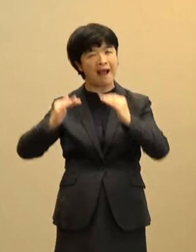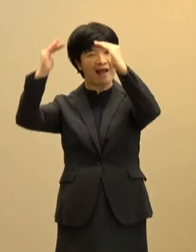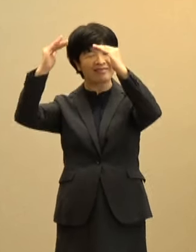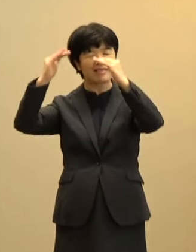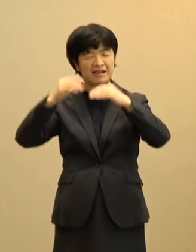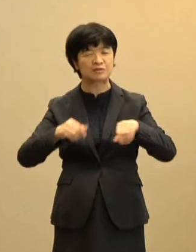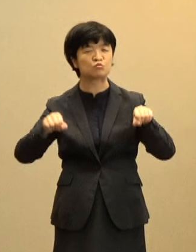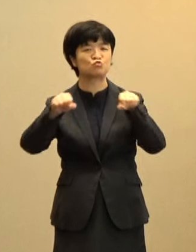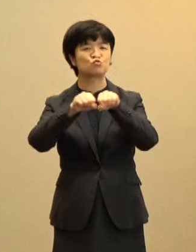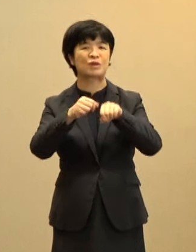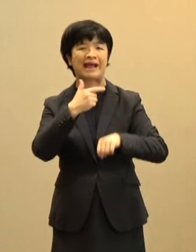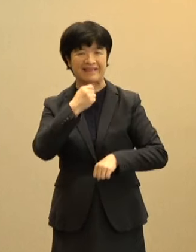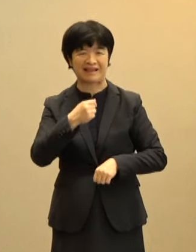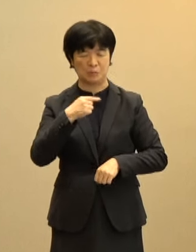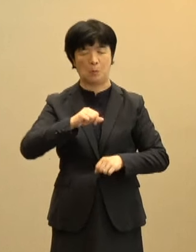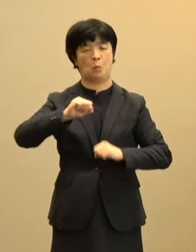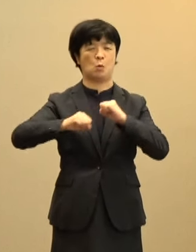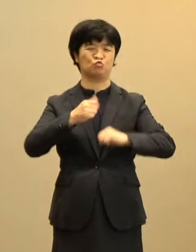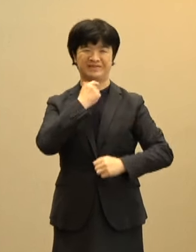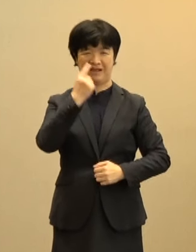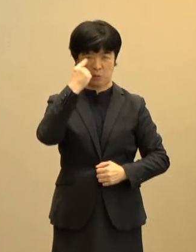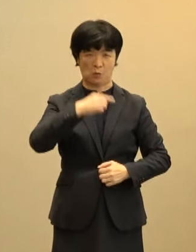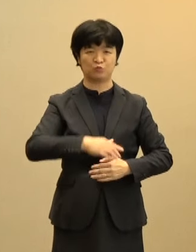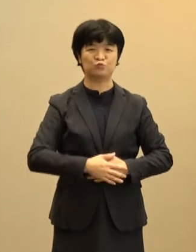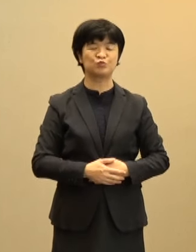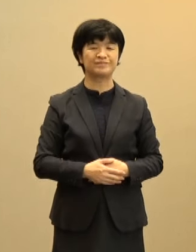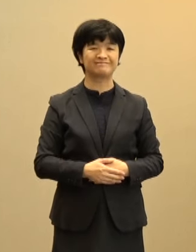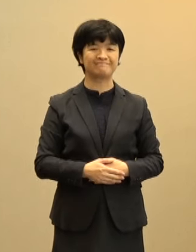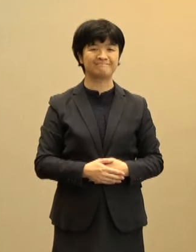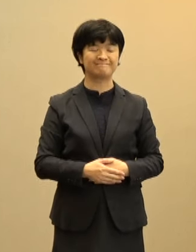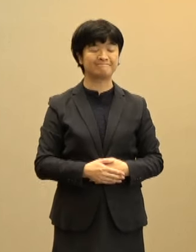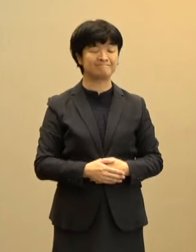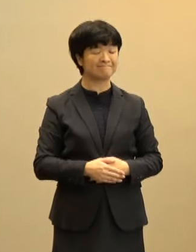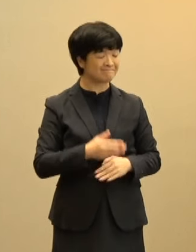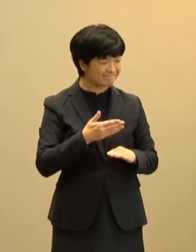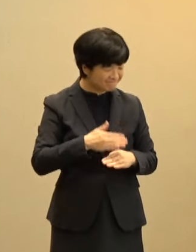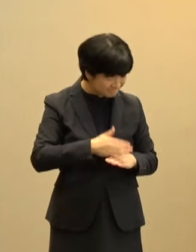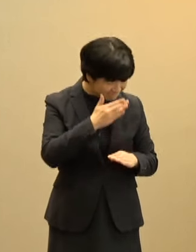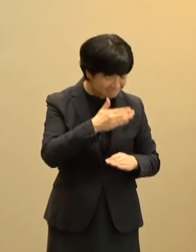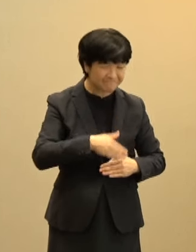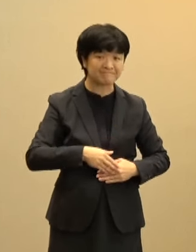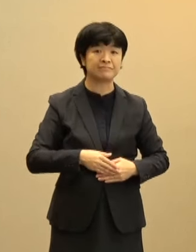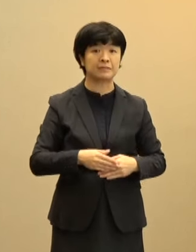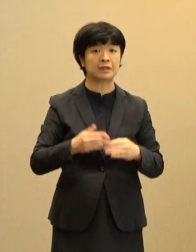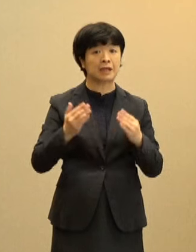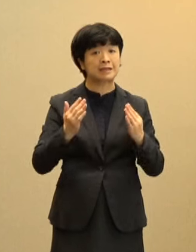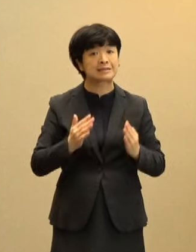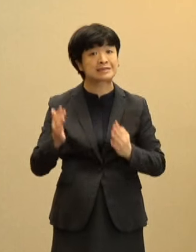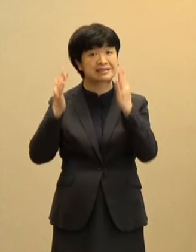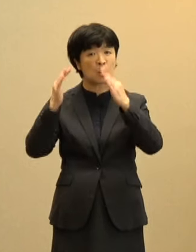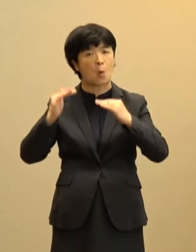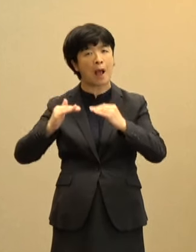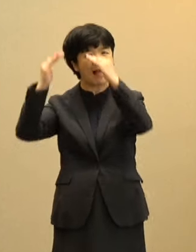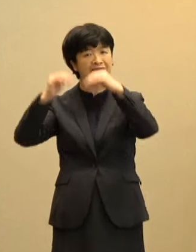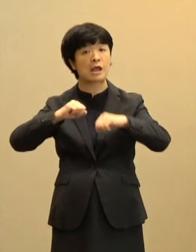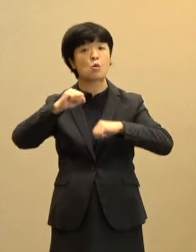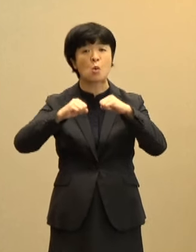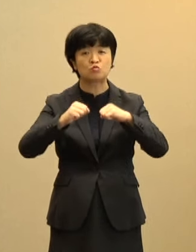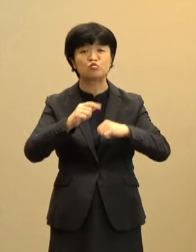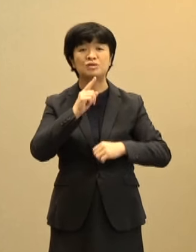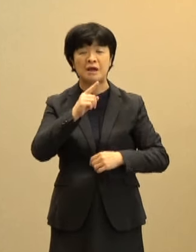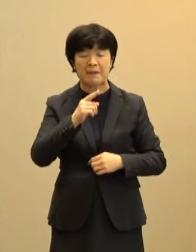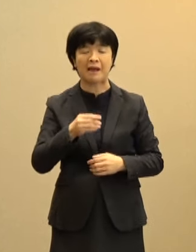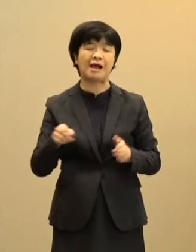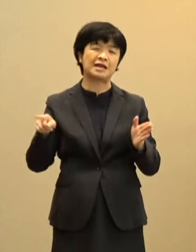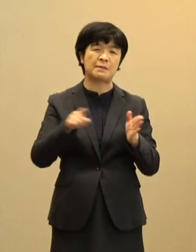ように我々としても取り組んでいきたいと考えます。 ありがとうございます。この振興発展に取り組むということは、これまでいろいろ予算